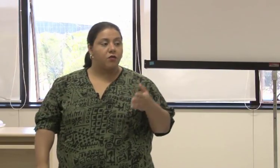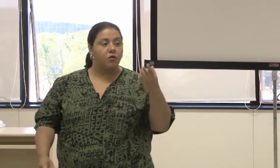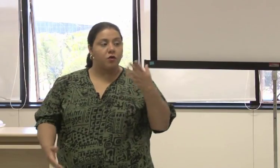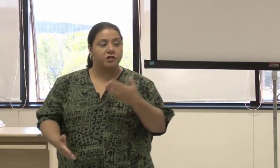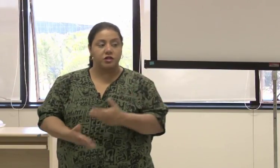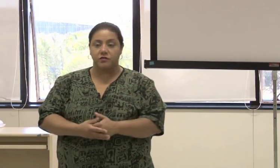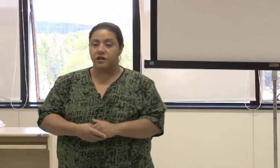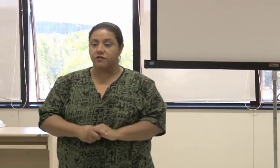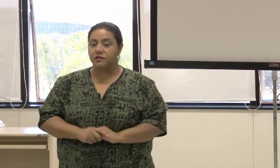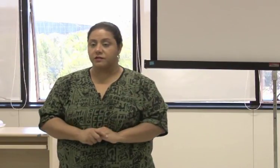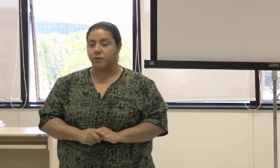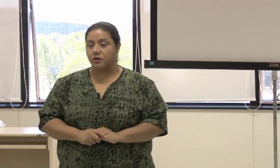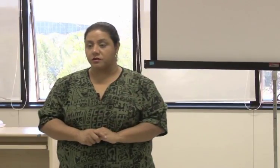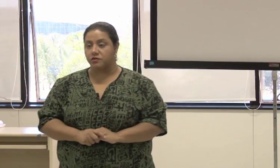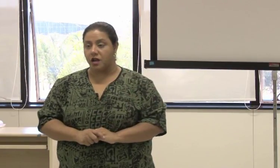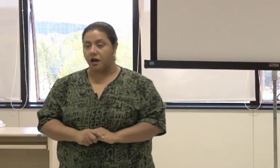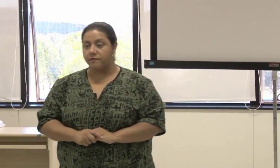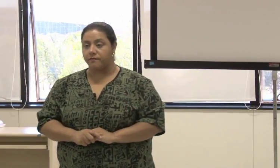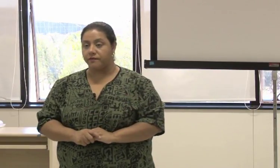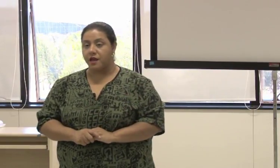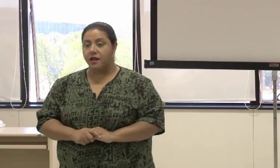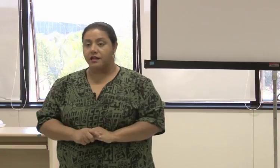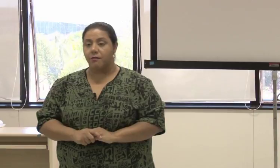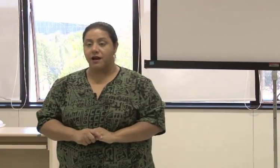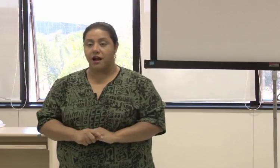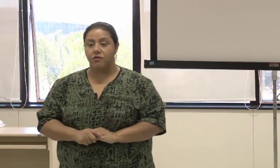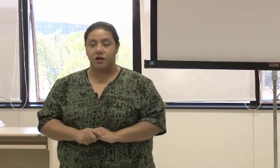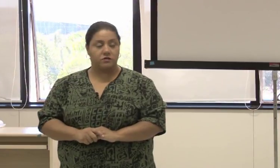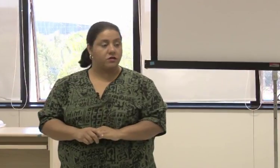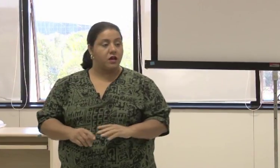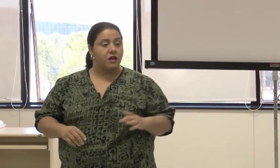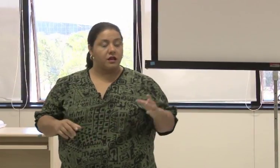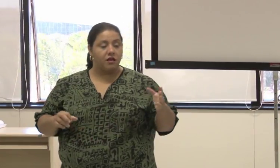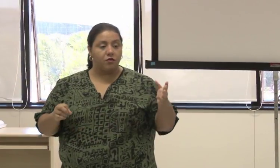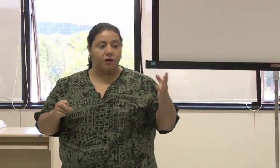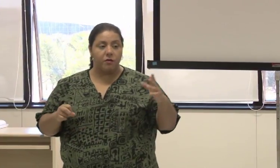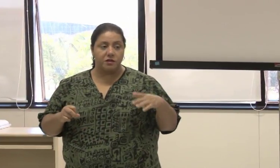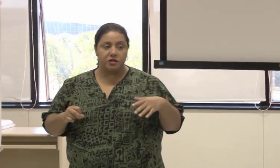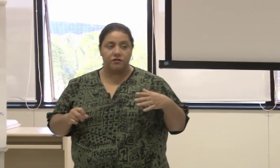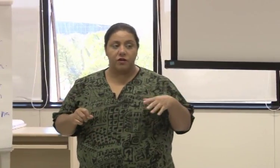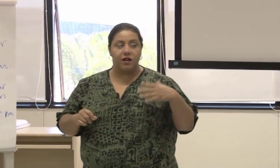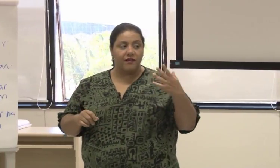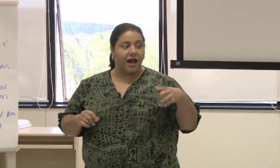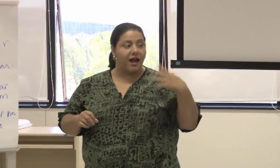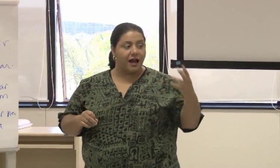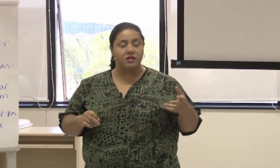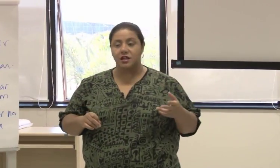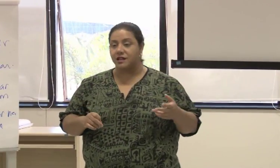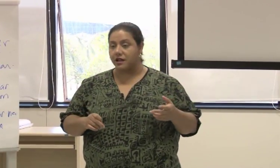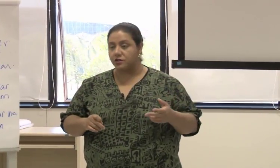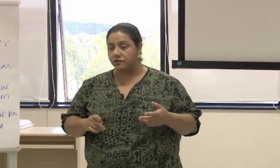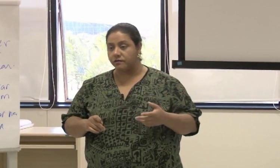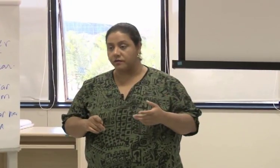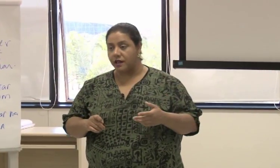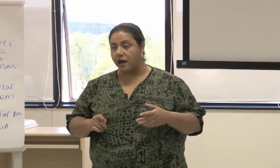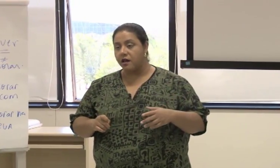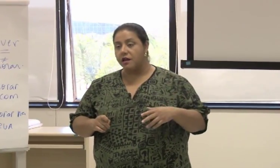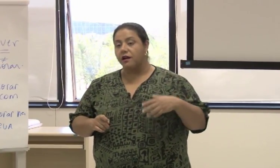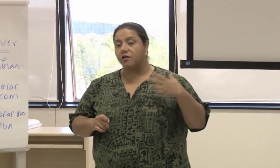o objetivo é que vocês possam já trabalhar com isso. Então, o meu objetivo agora é dar agilidade, tá? Agora, vocês